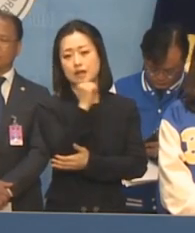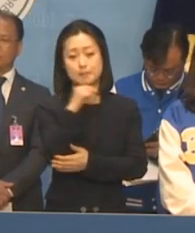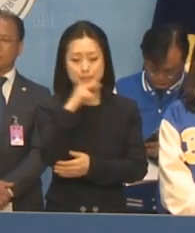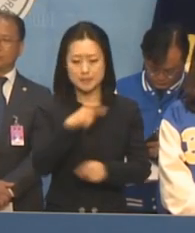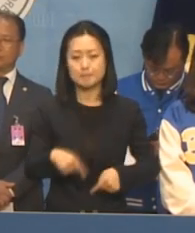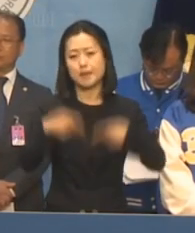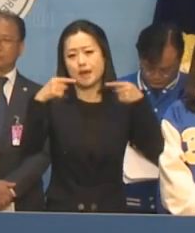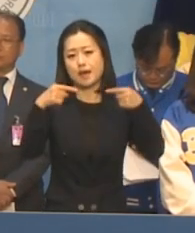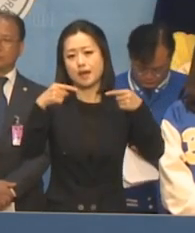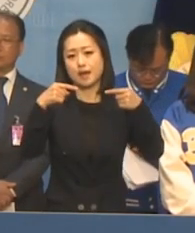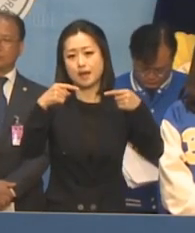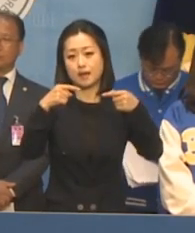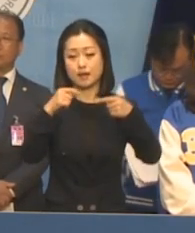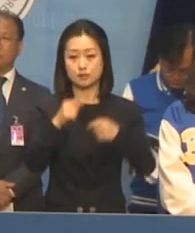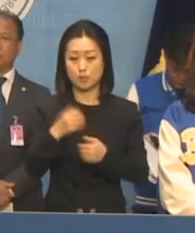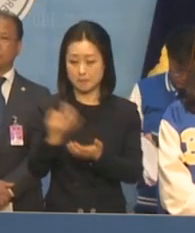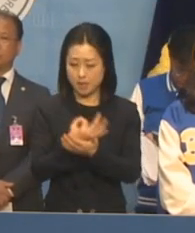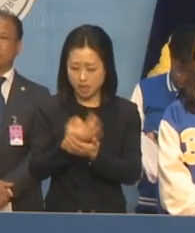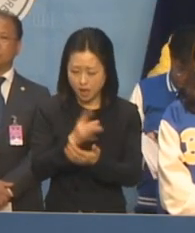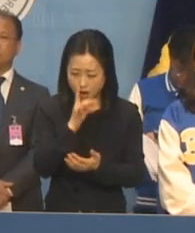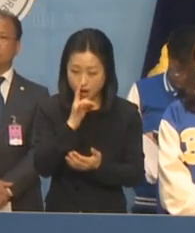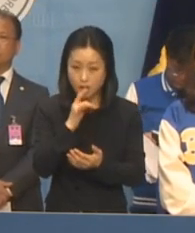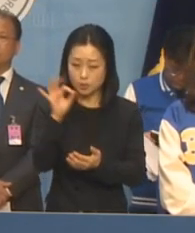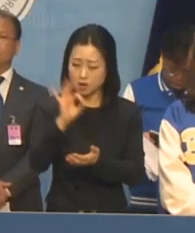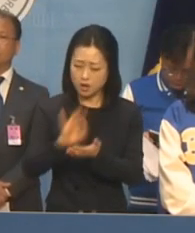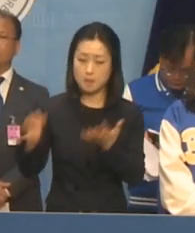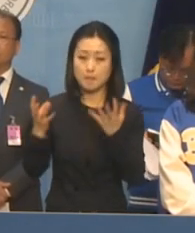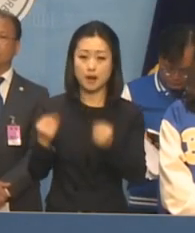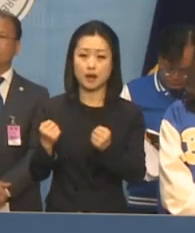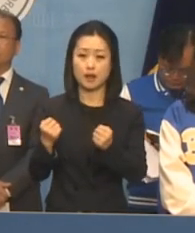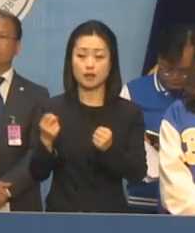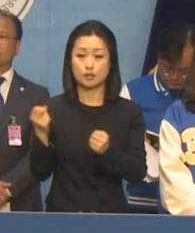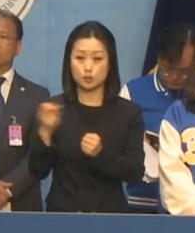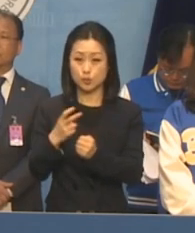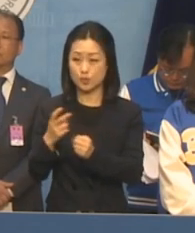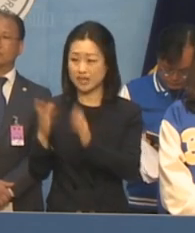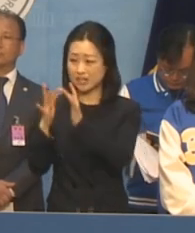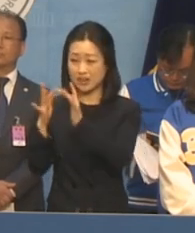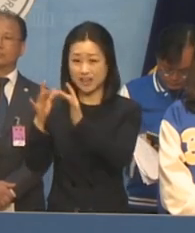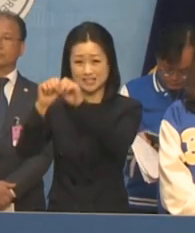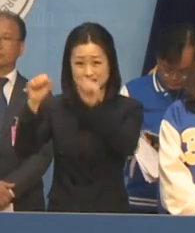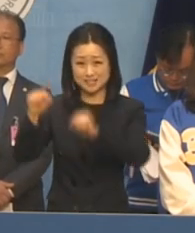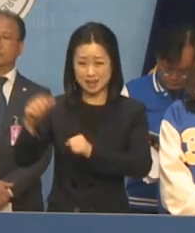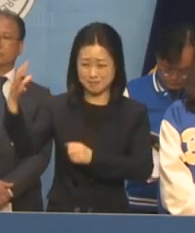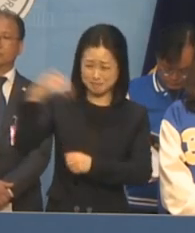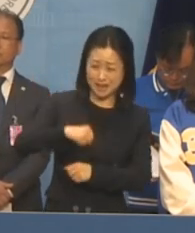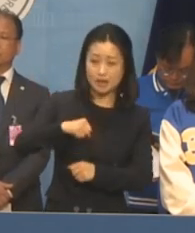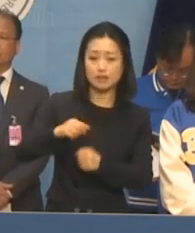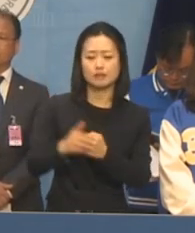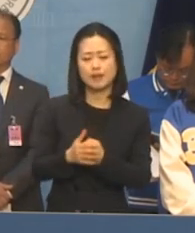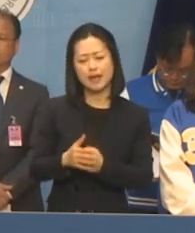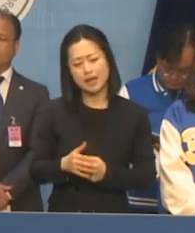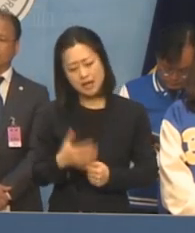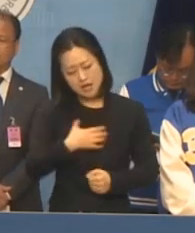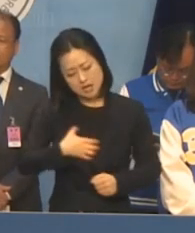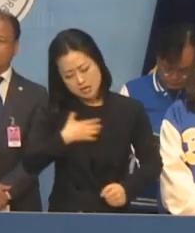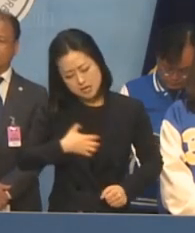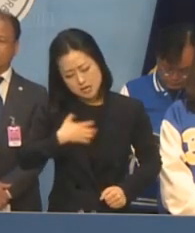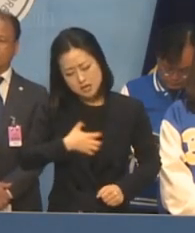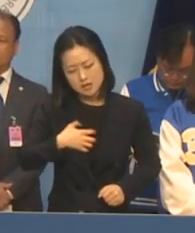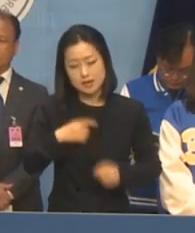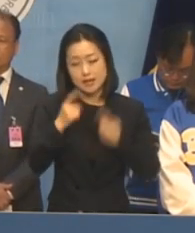증가 매출 감소 비용 증가 플랫폼의 독가 정구조 고착화로 고통받는